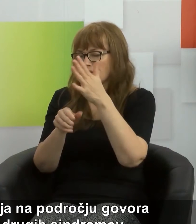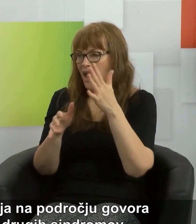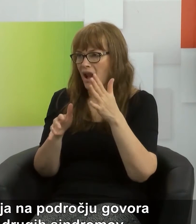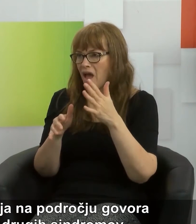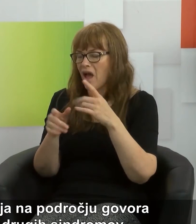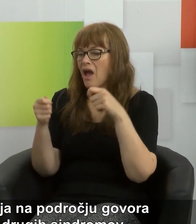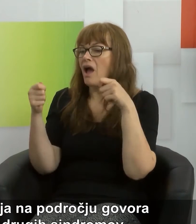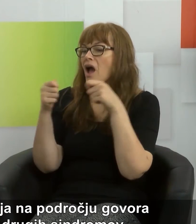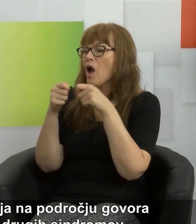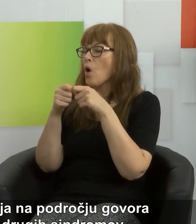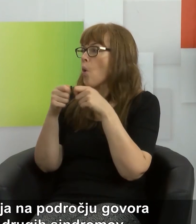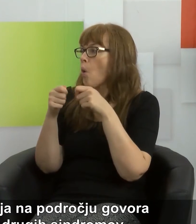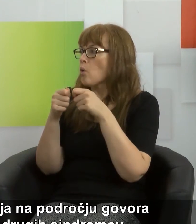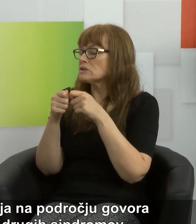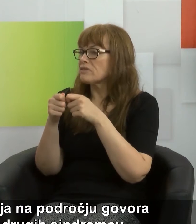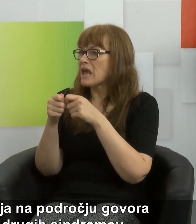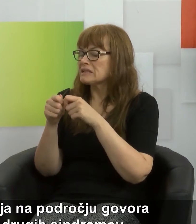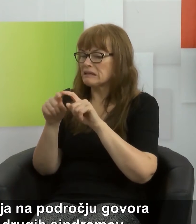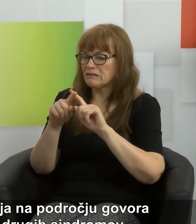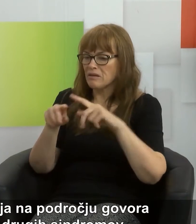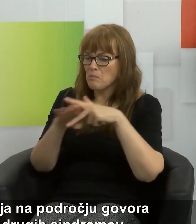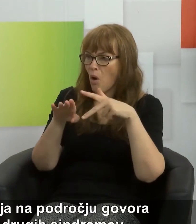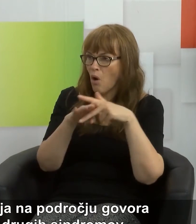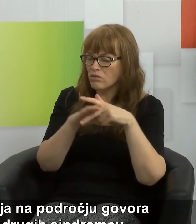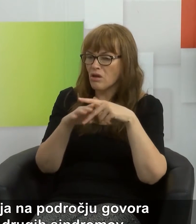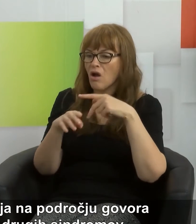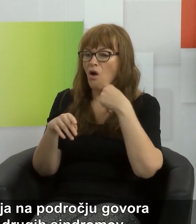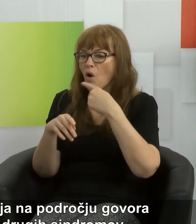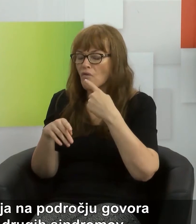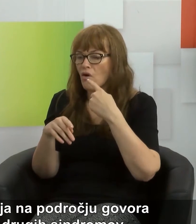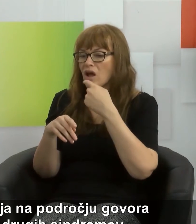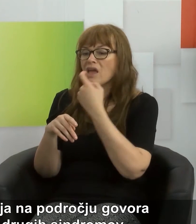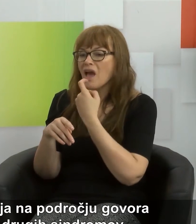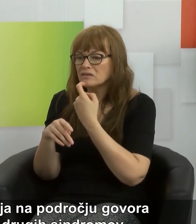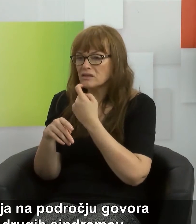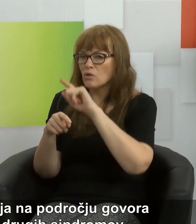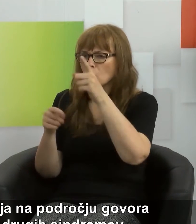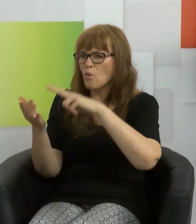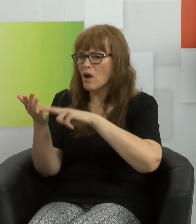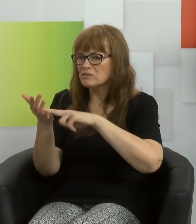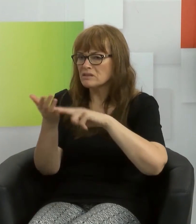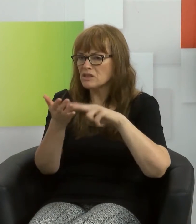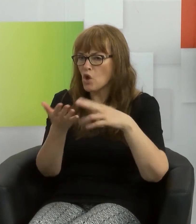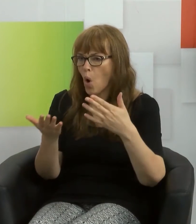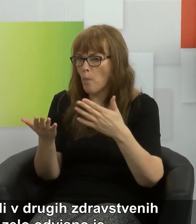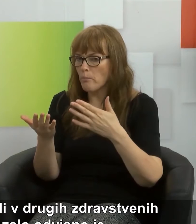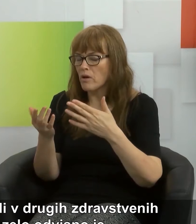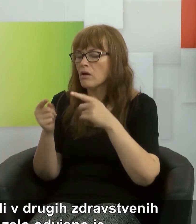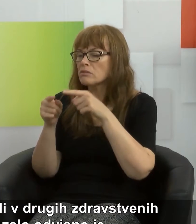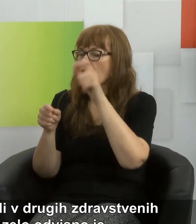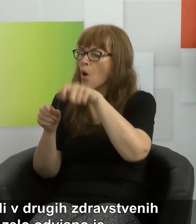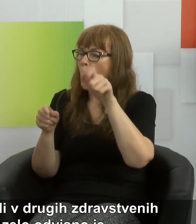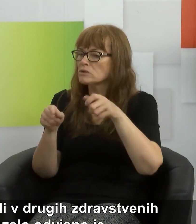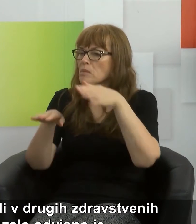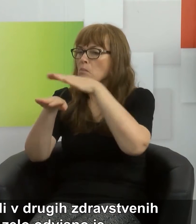Kar se pa tiče odstopanja na področju govora in jezika ali različnih drugih sindromov, so pa te